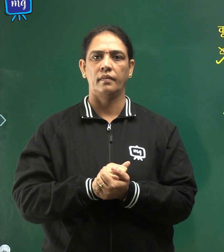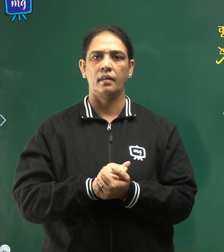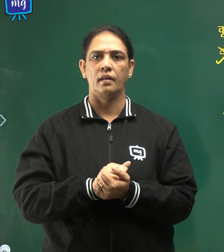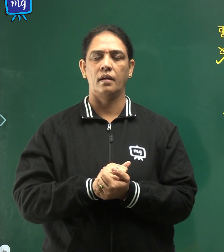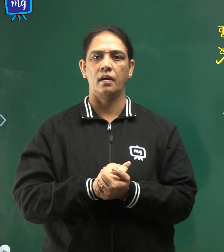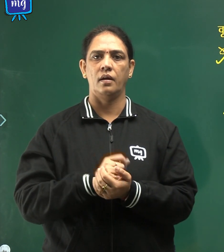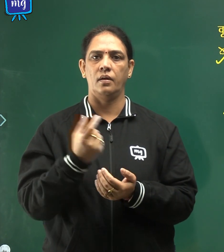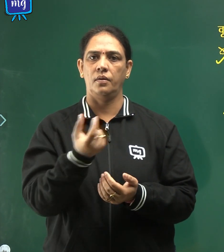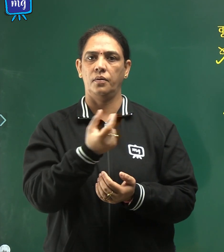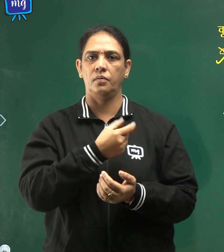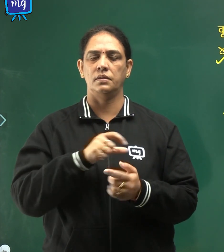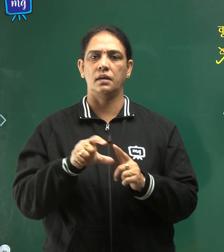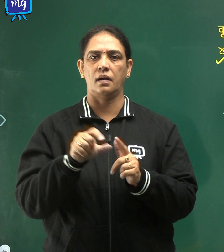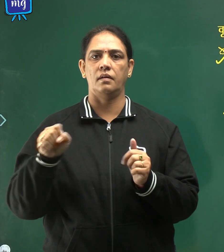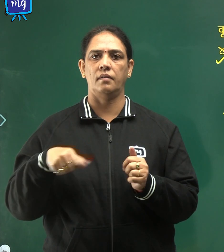व्यतीत किया गया